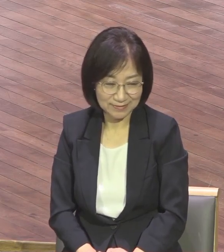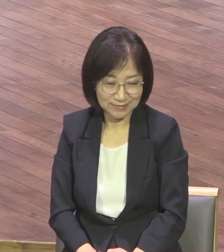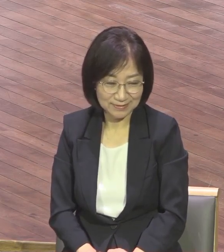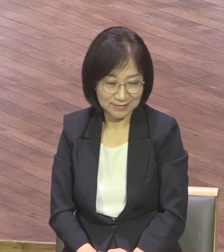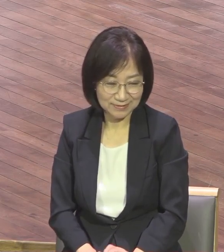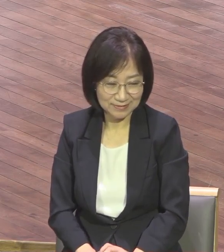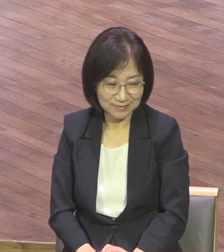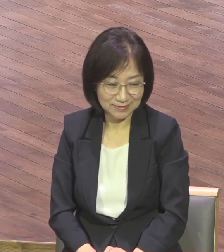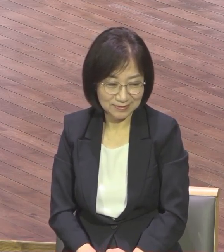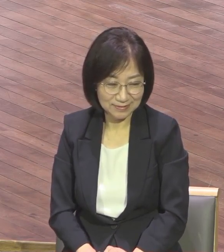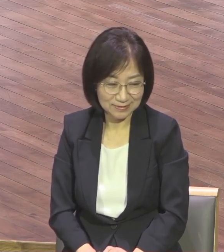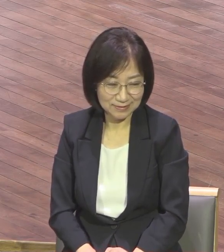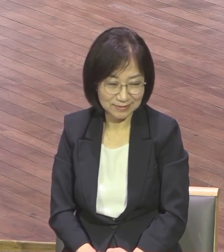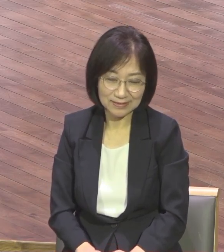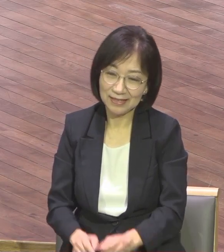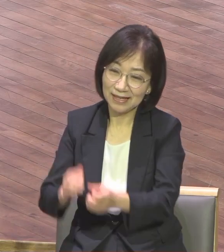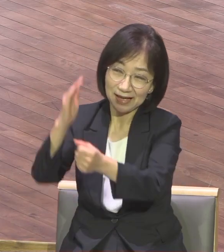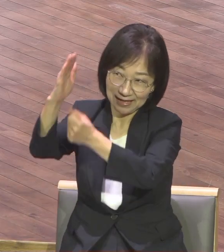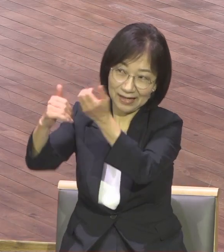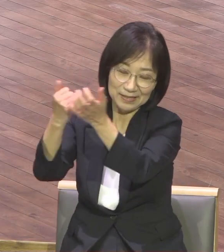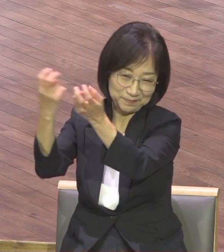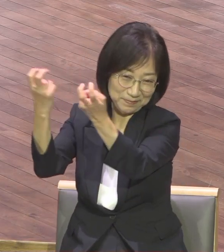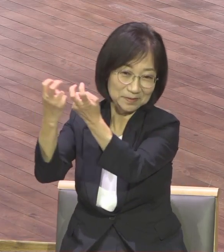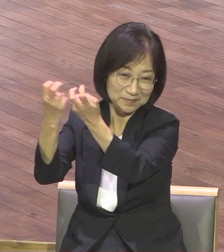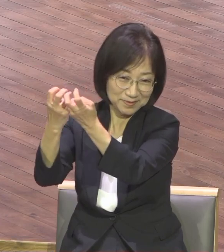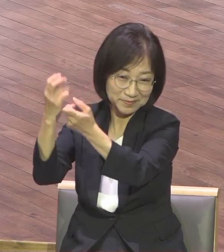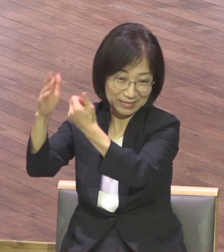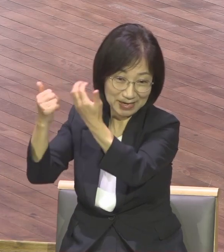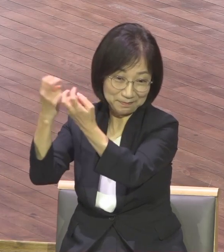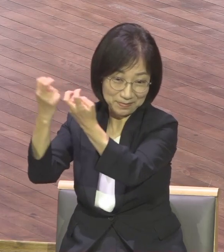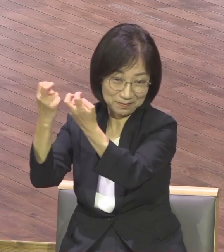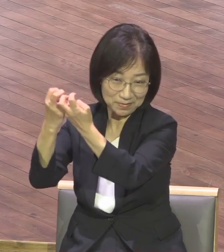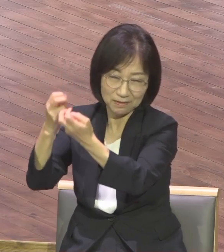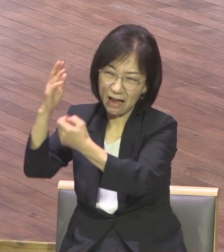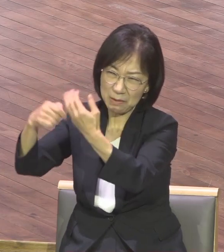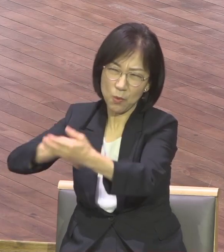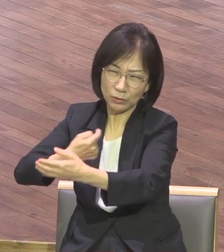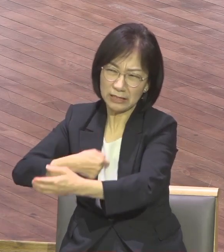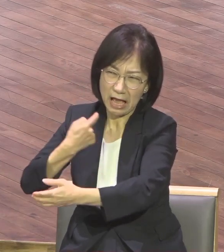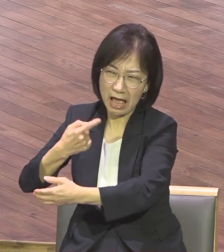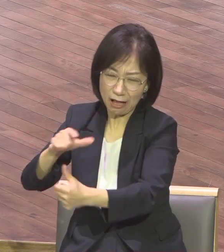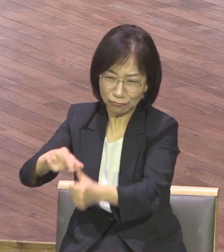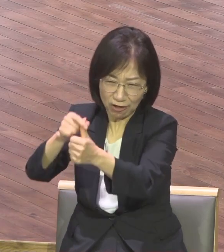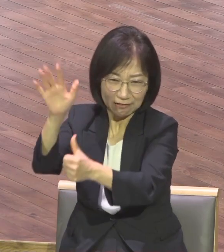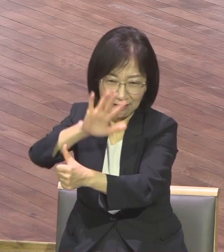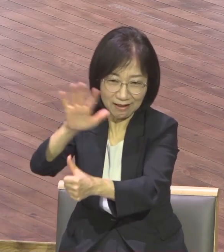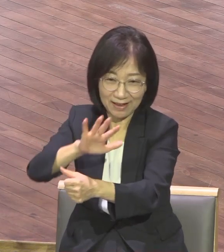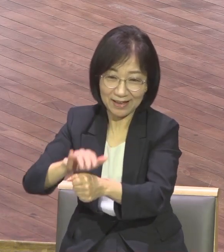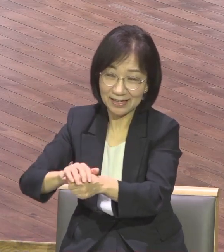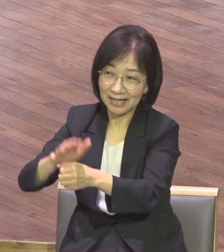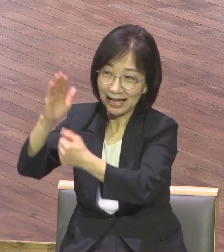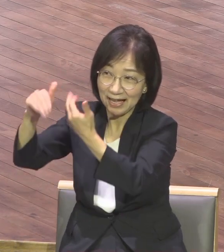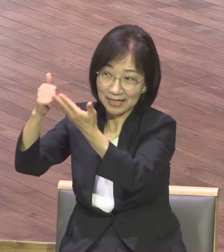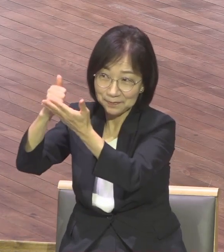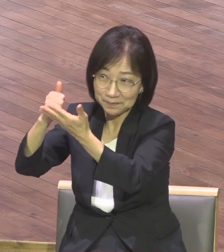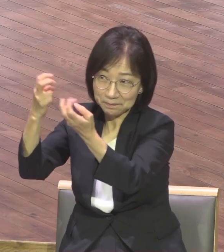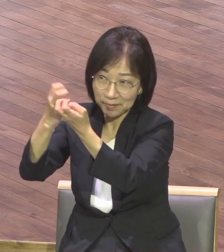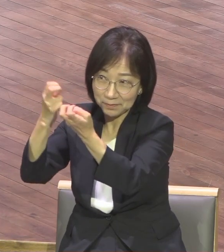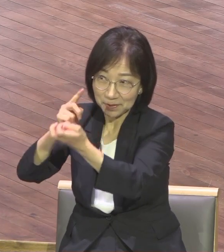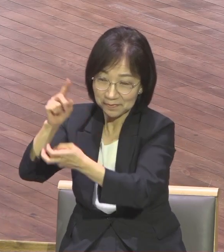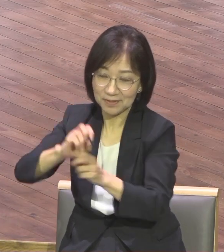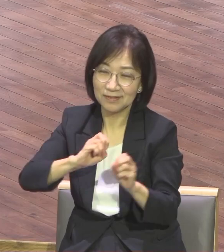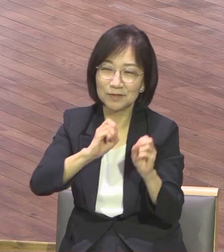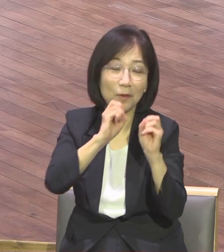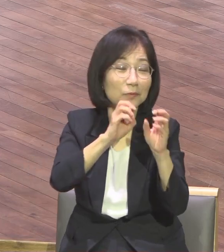그것이 뭐요? 하나님의 방법이라는 것입니다. 구원은 전도를 통하여 구원은